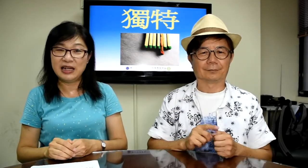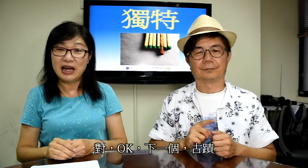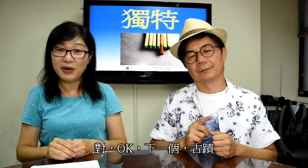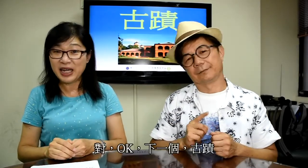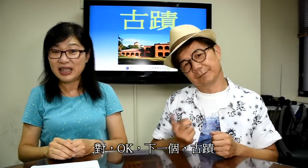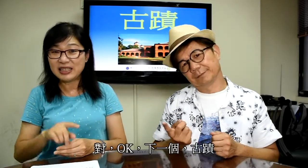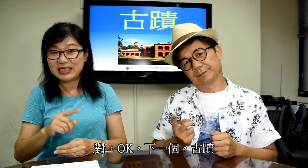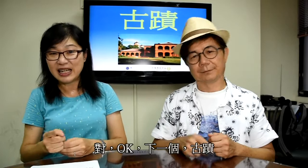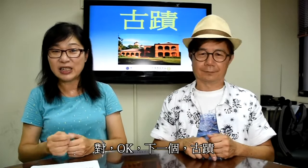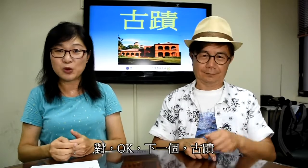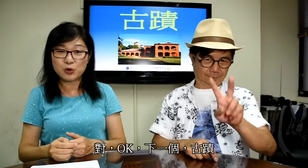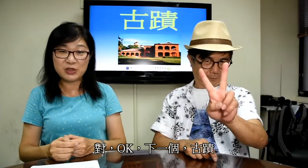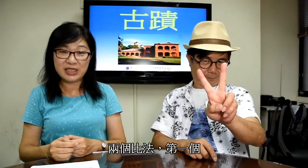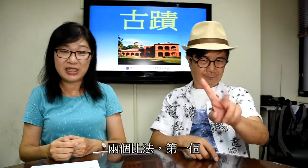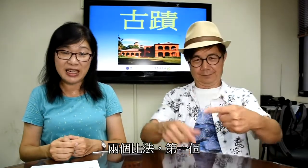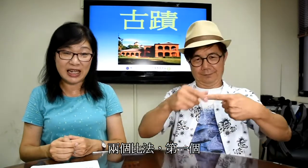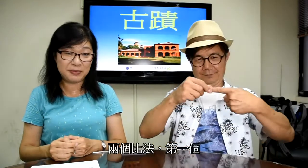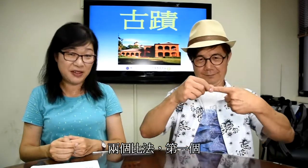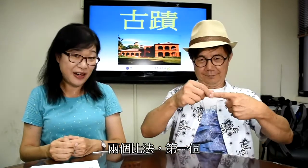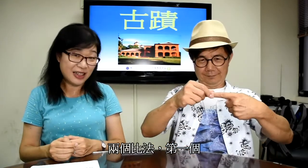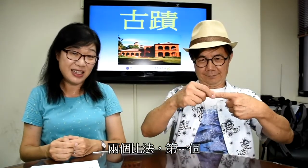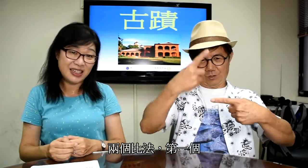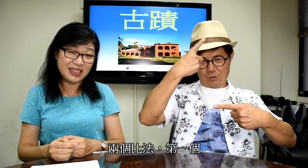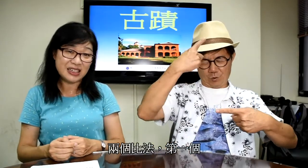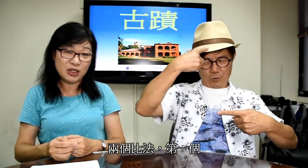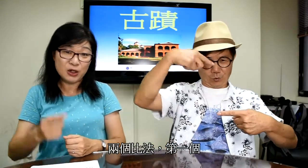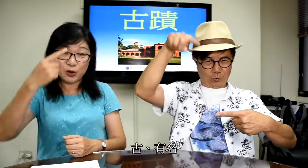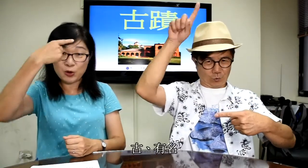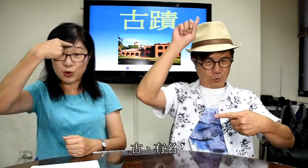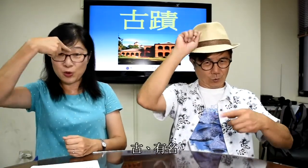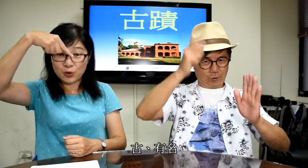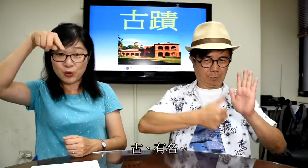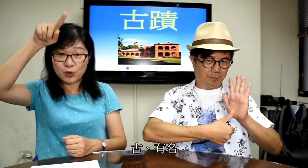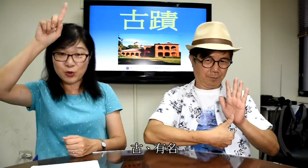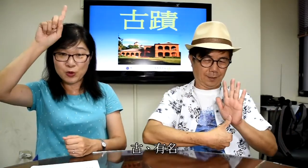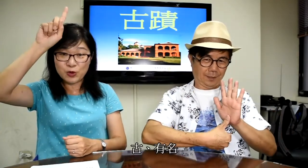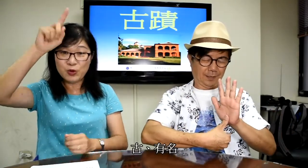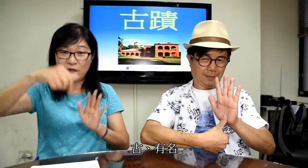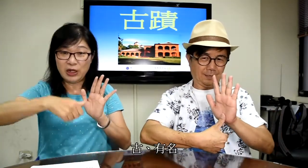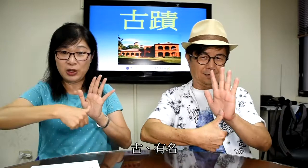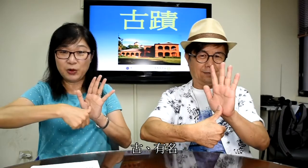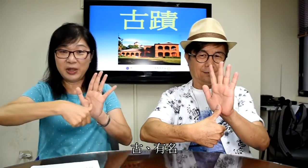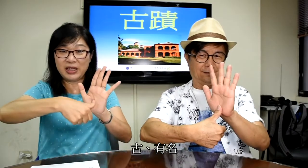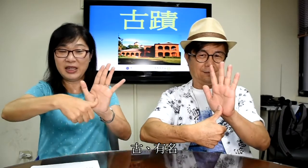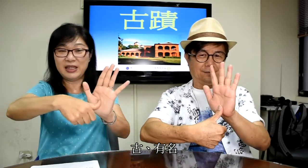对 ，OK， 下一个古迹两个笔法，第一个古有